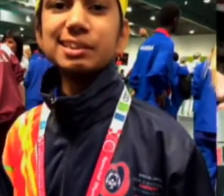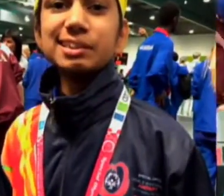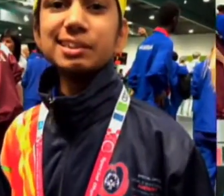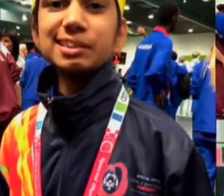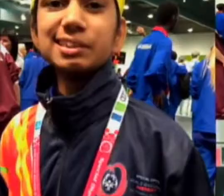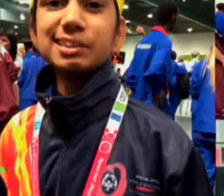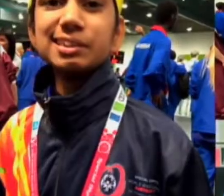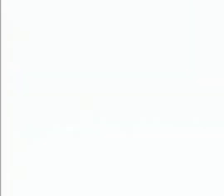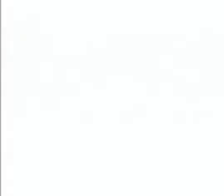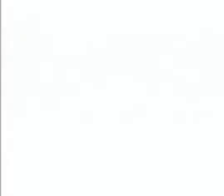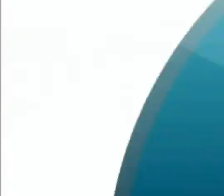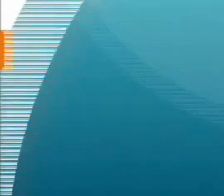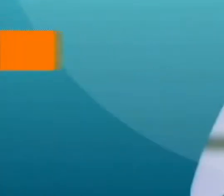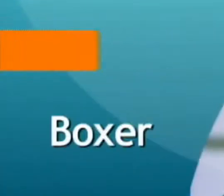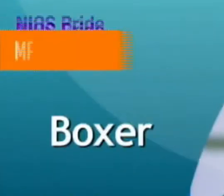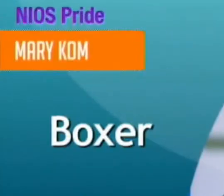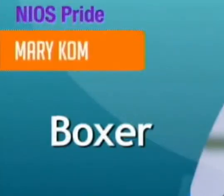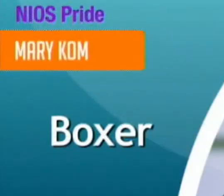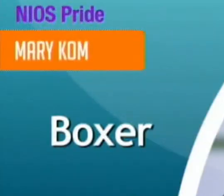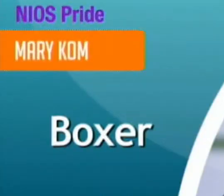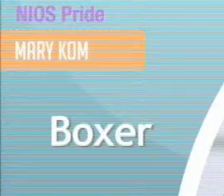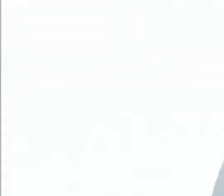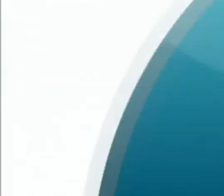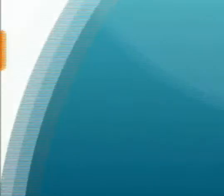मन चाहा केंद्र चुने।